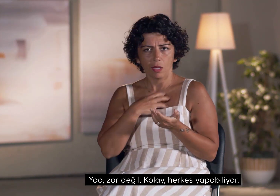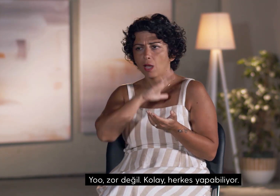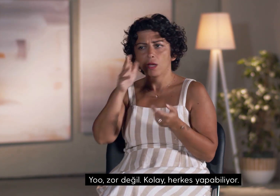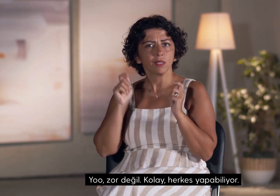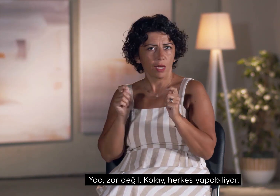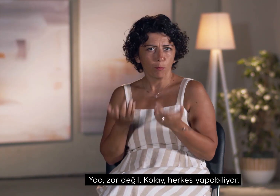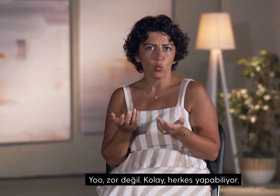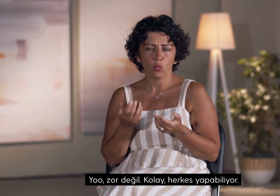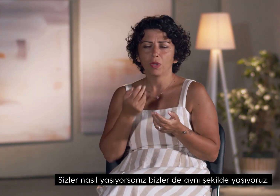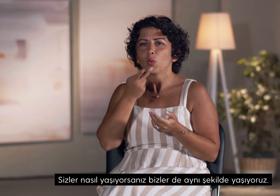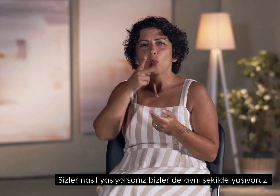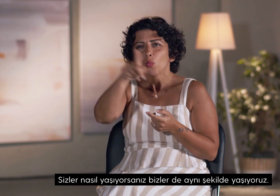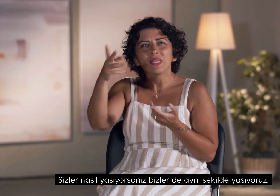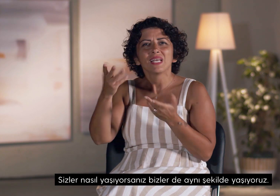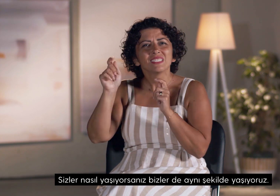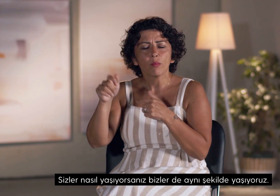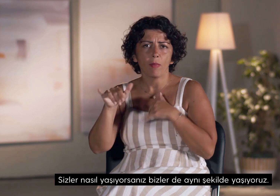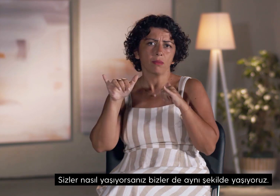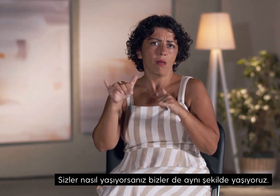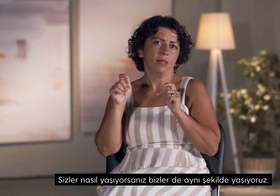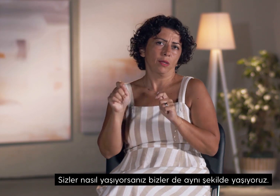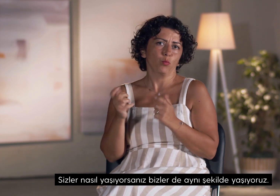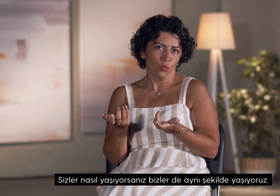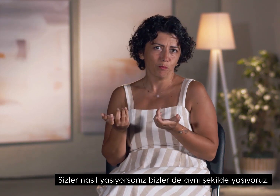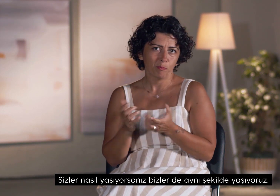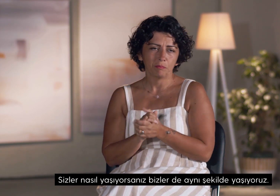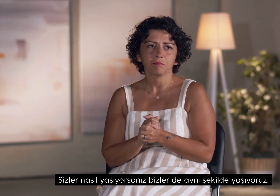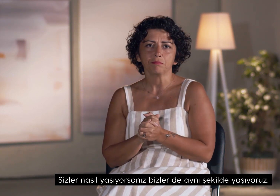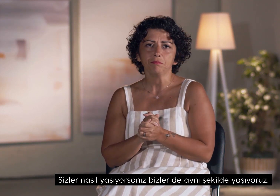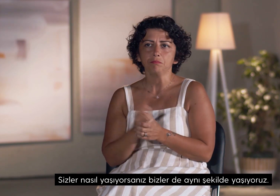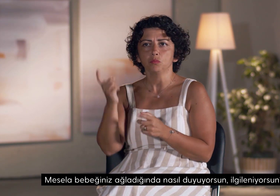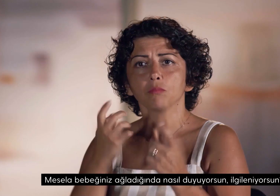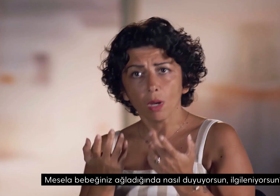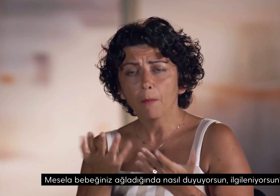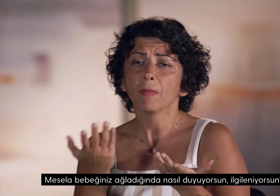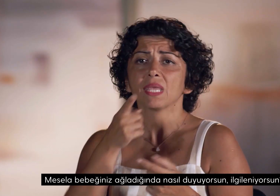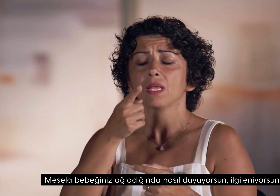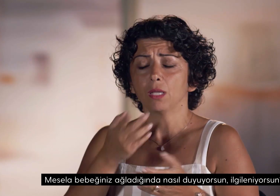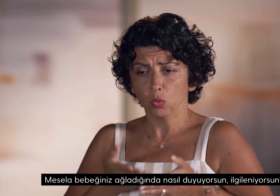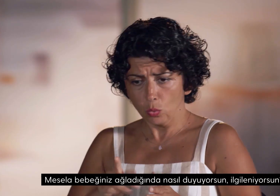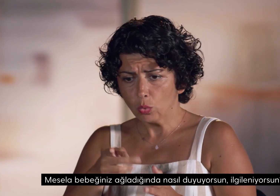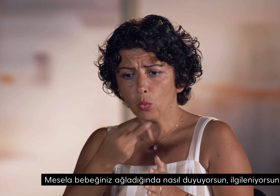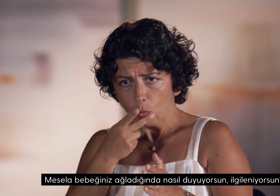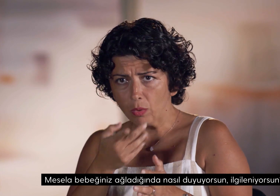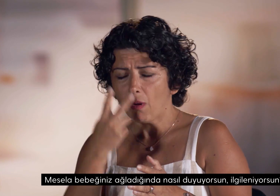Herkes yapabiliyor. Sizler nasıl yaşıyorsanız bizler de aynı şekilde yaşıyoruz. Mesela bebeğiniz ağladığında nasıl